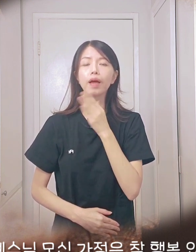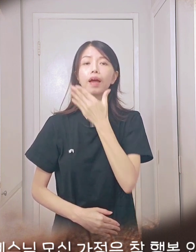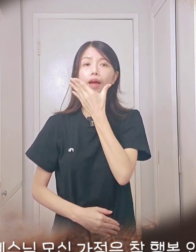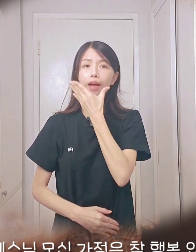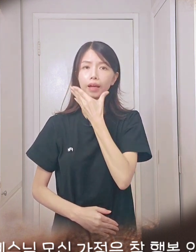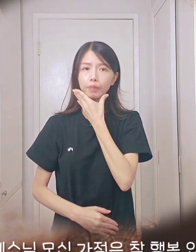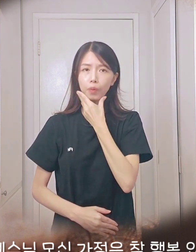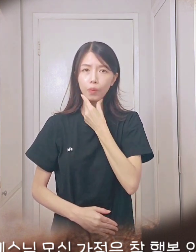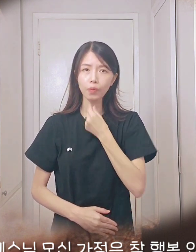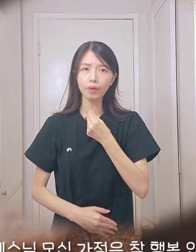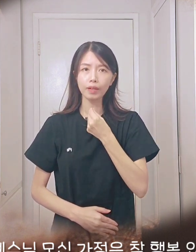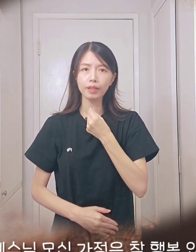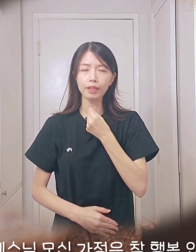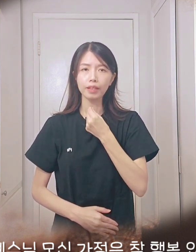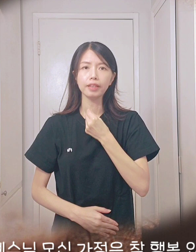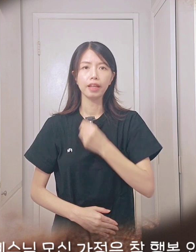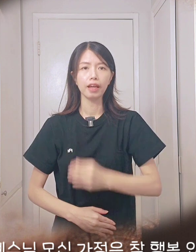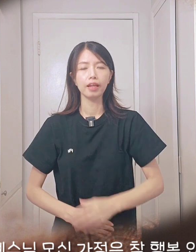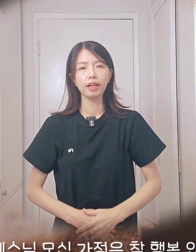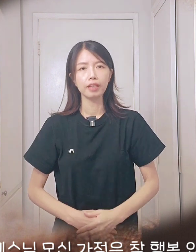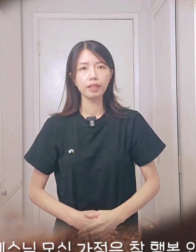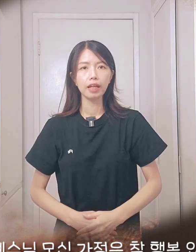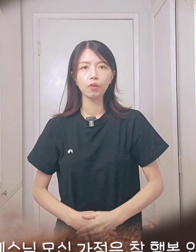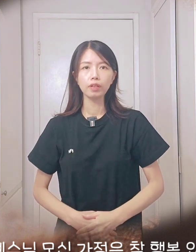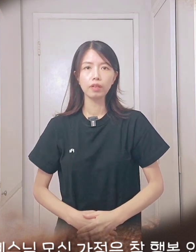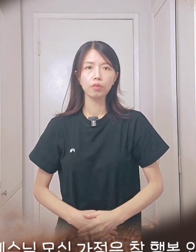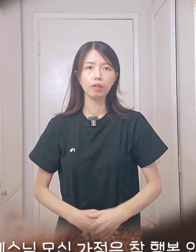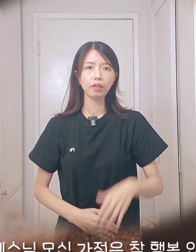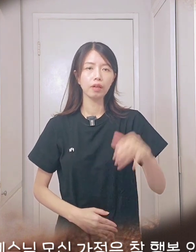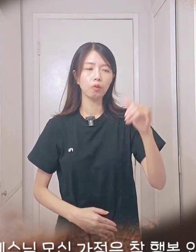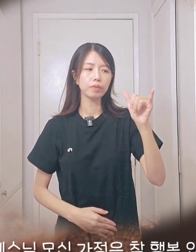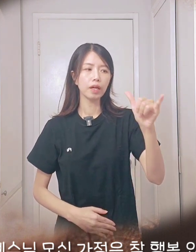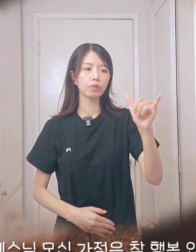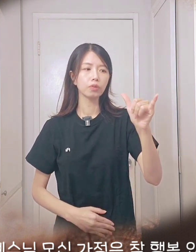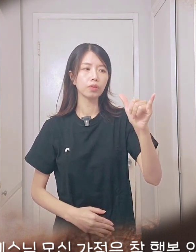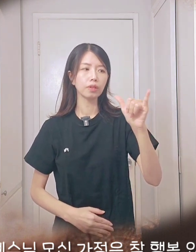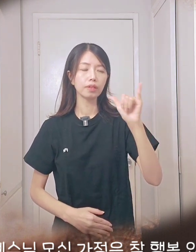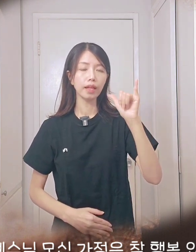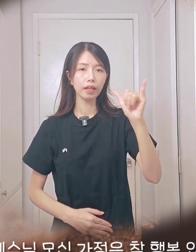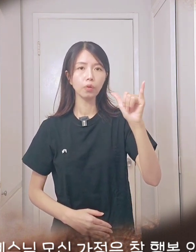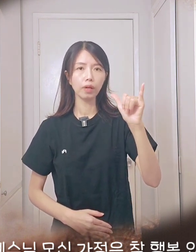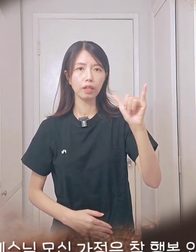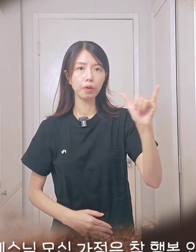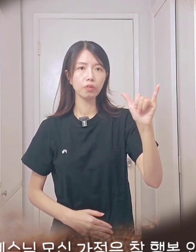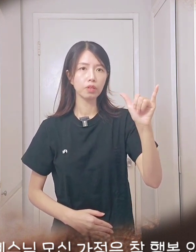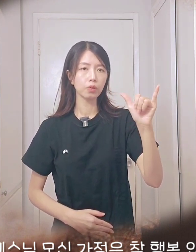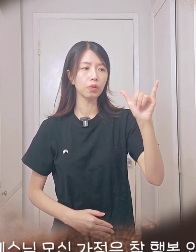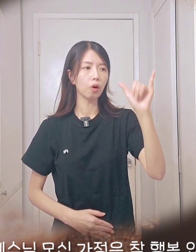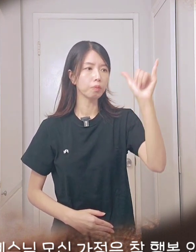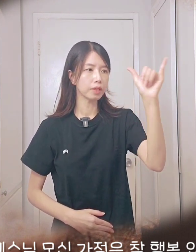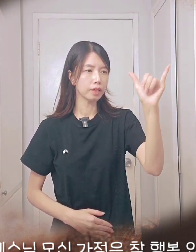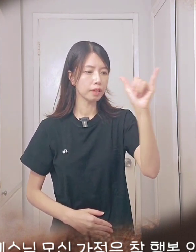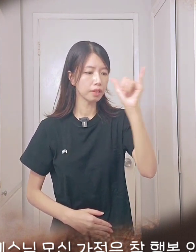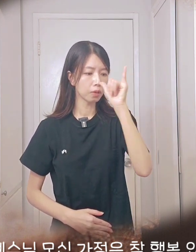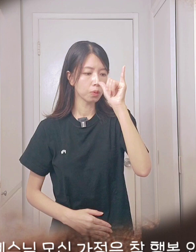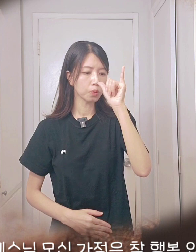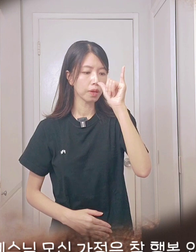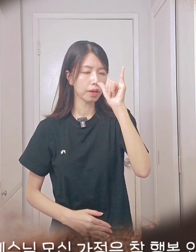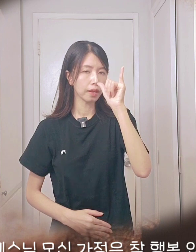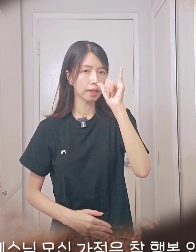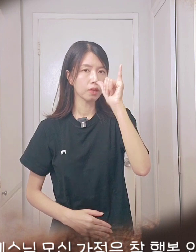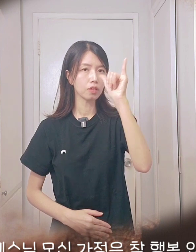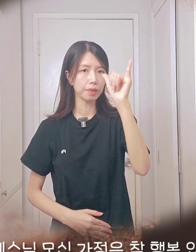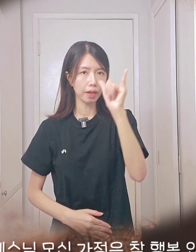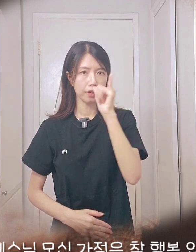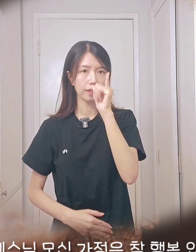참, 행복, 있네. 있다라고 하는 대수어는 엄지하고 새끼손가락을 펴주시고 엄지를 코